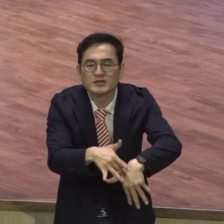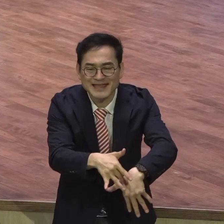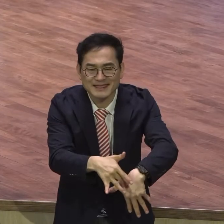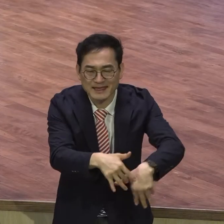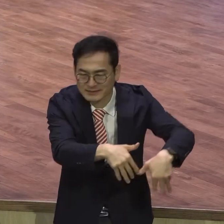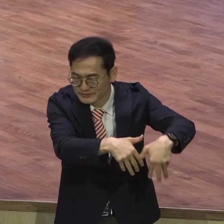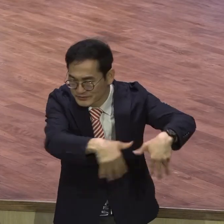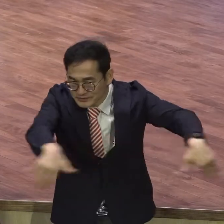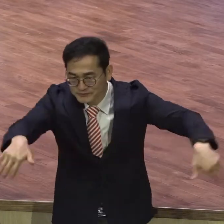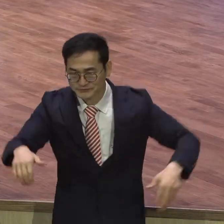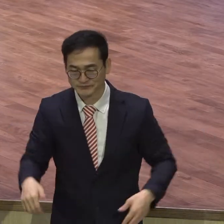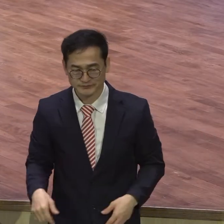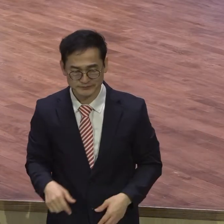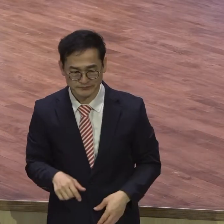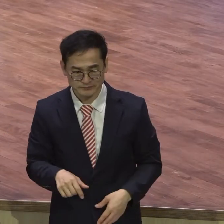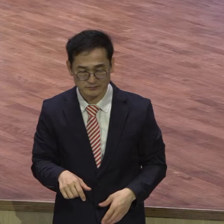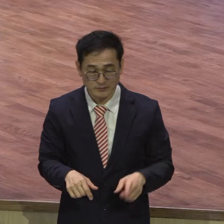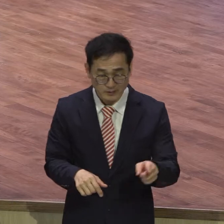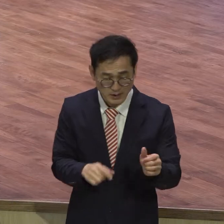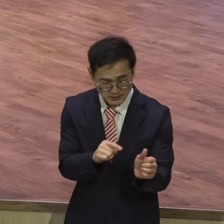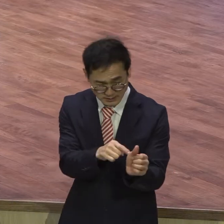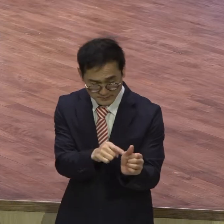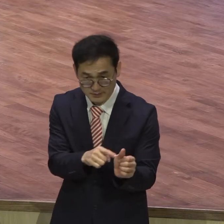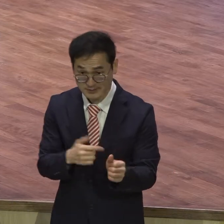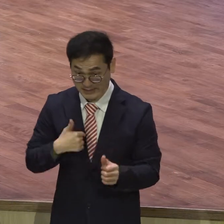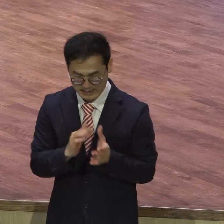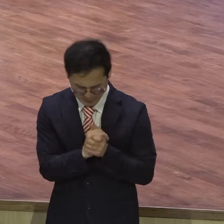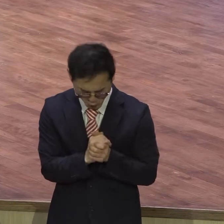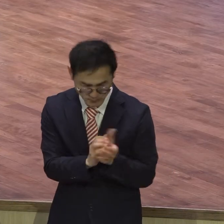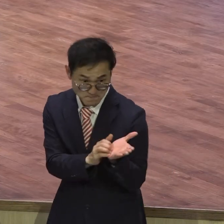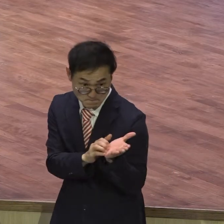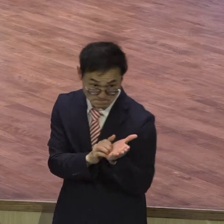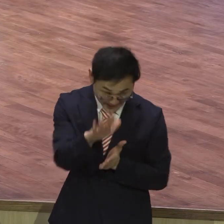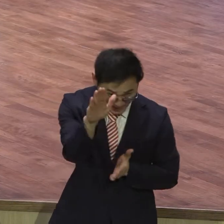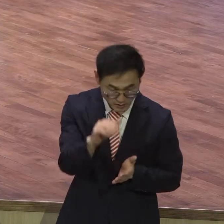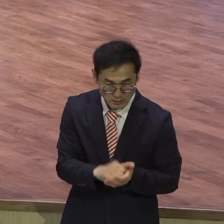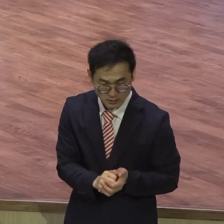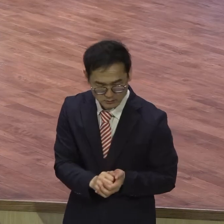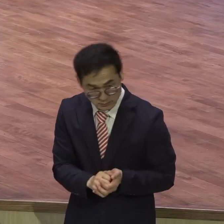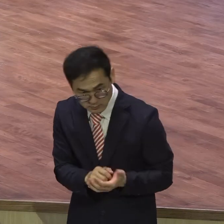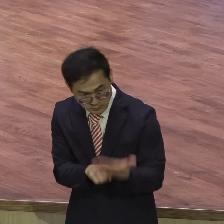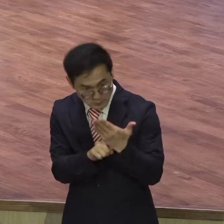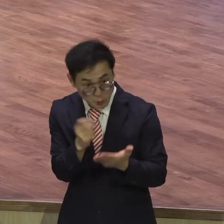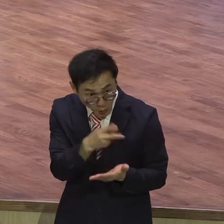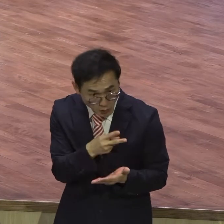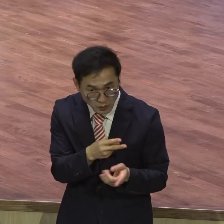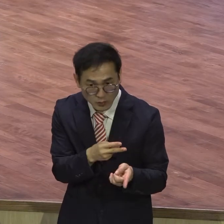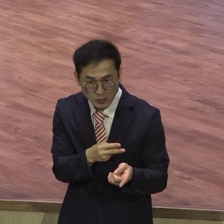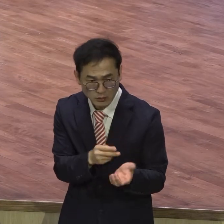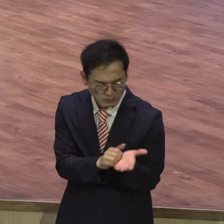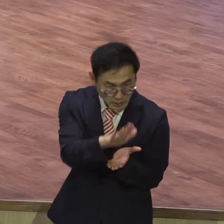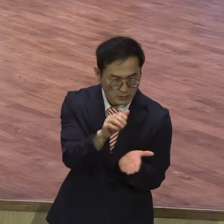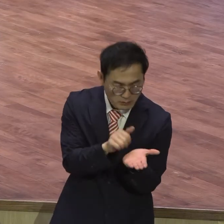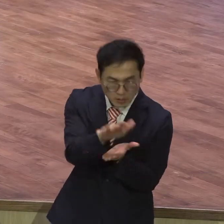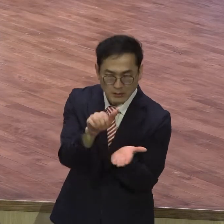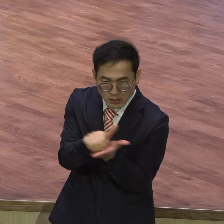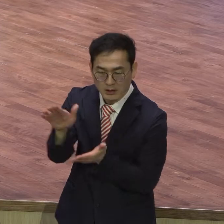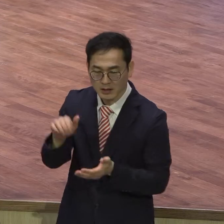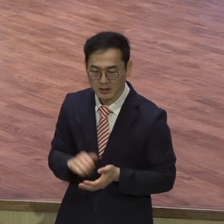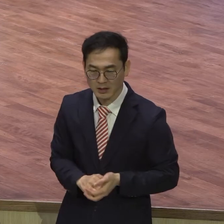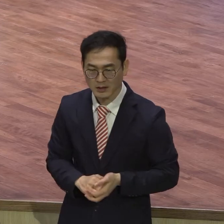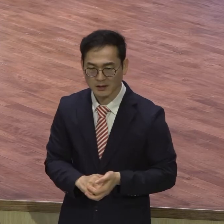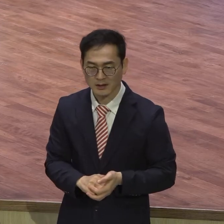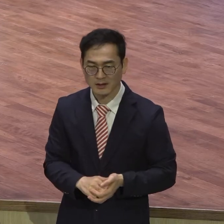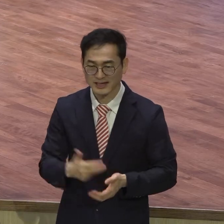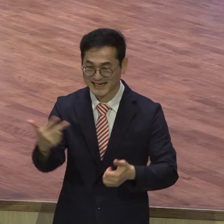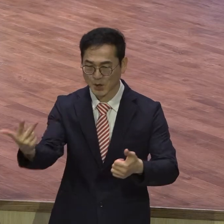나간 줄 알았는데 안 나갔어 또 있어 또 쫓아보니 또 있어 또 쫓아보니 또 있어 제가 7마리까지 들어있는